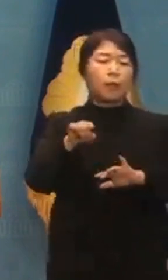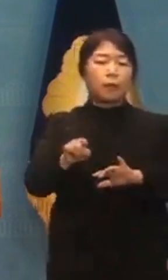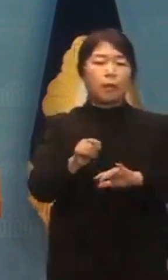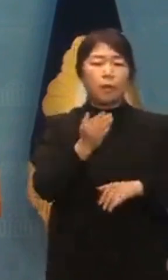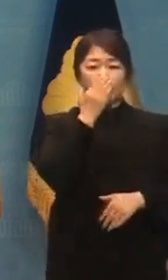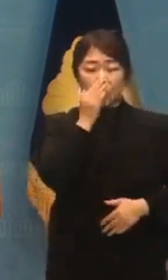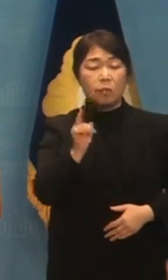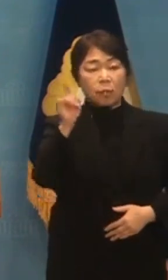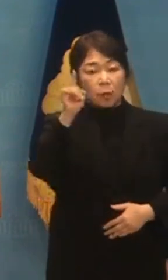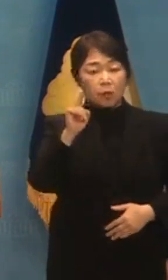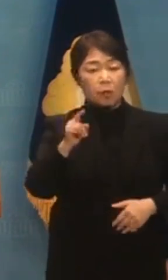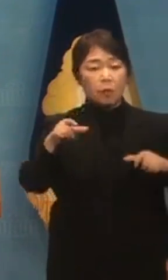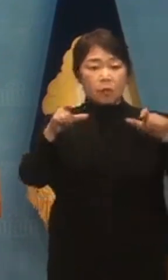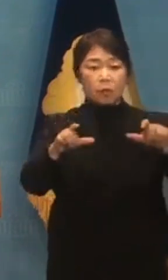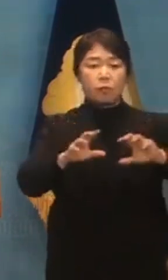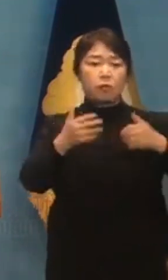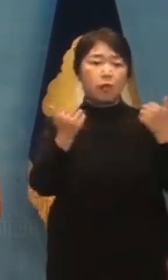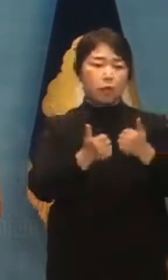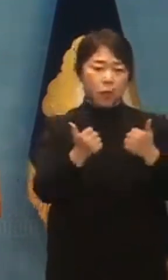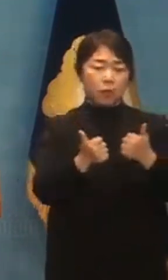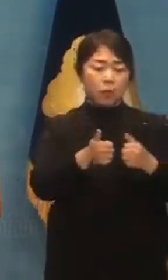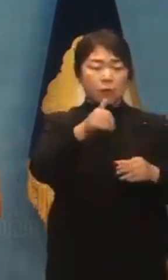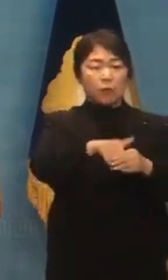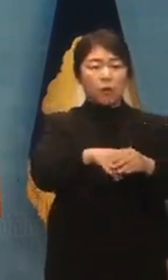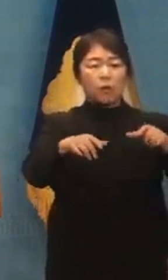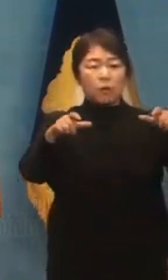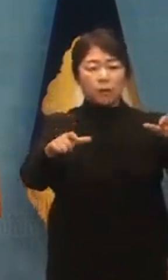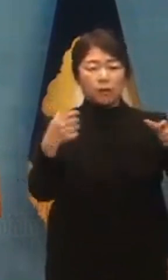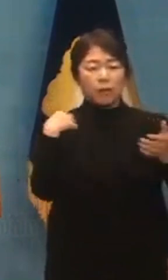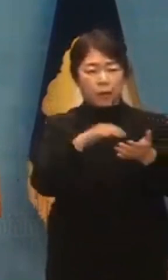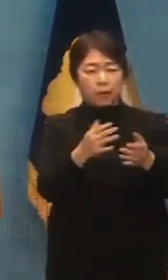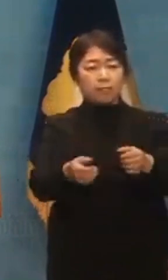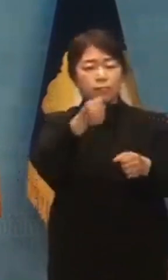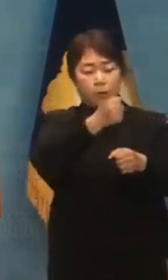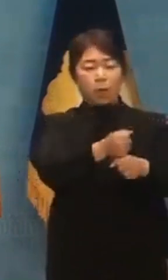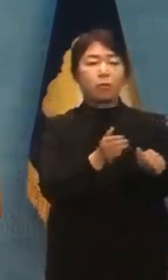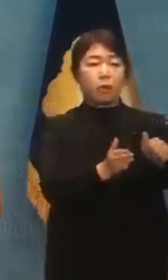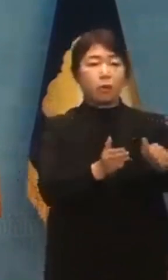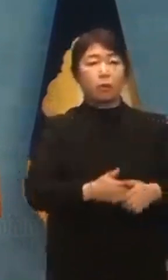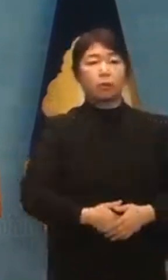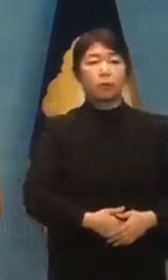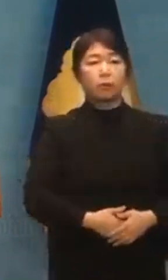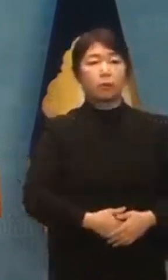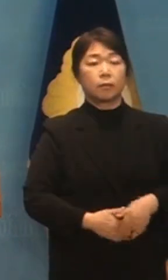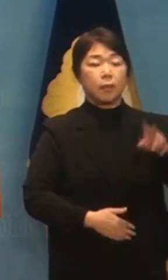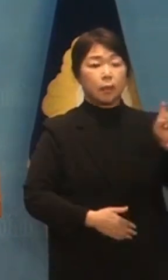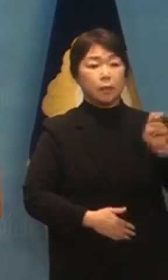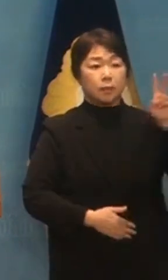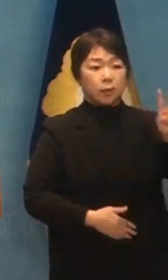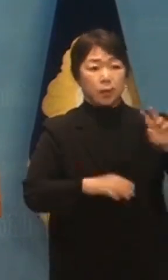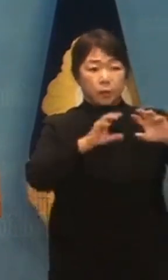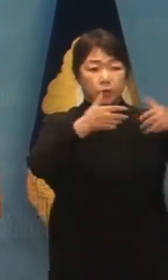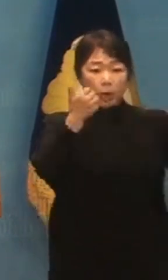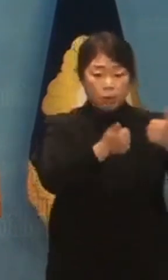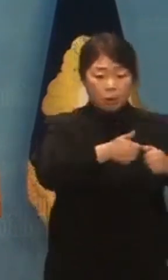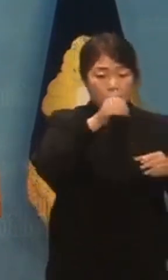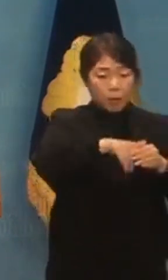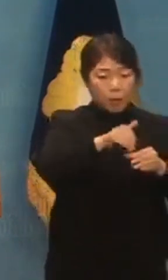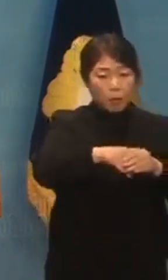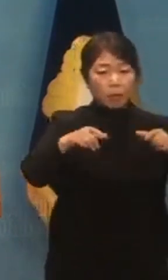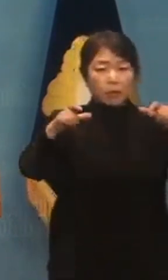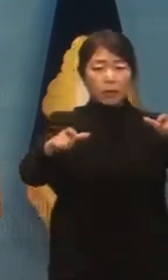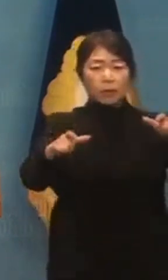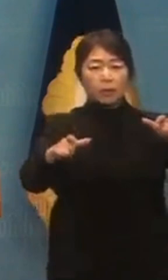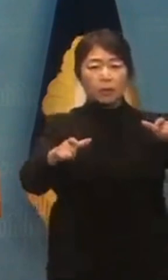순천시 국회의원 선거구의 정성화 필요, 제22대 국회의원 선거구 획정 시 전남